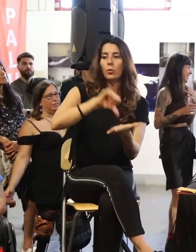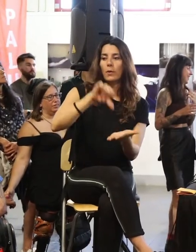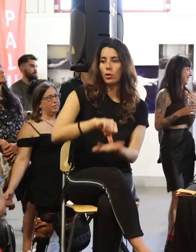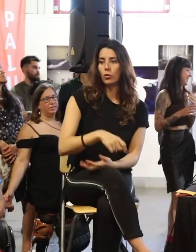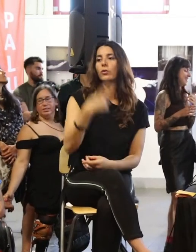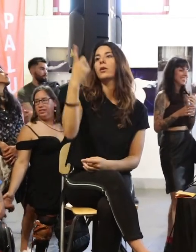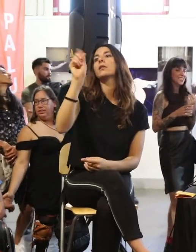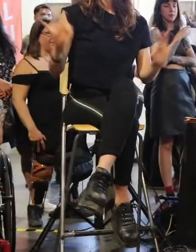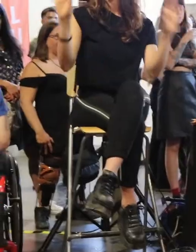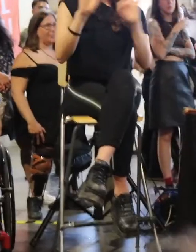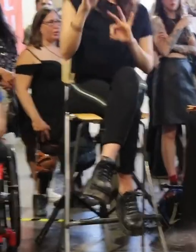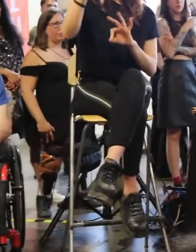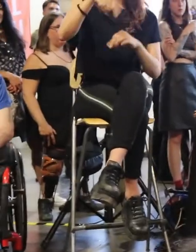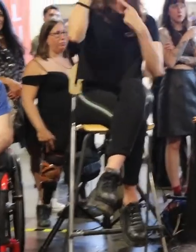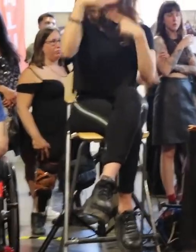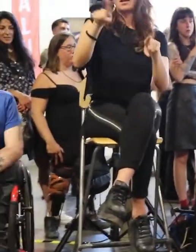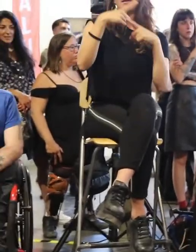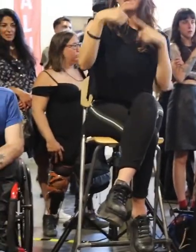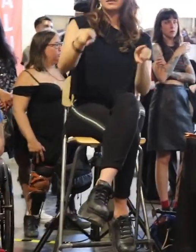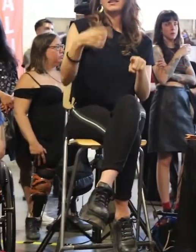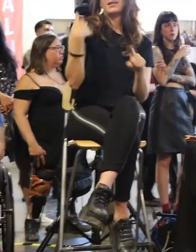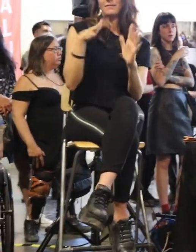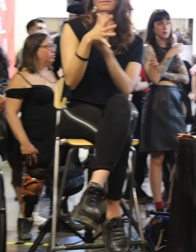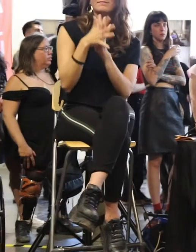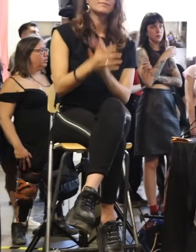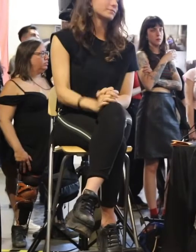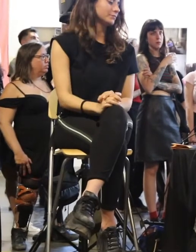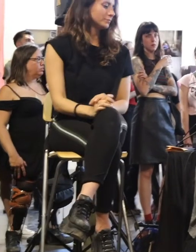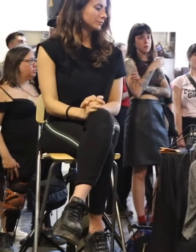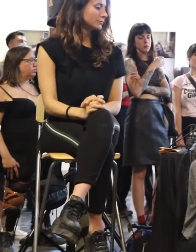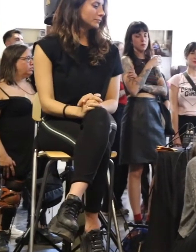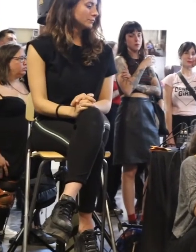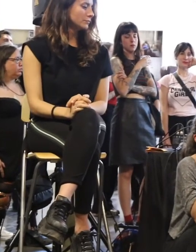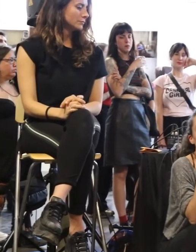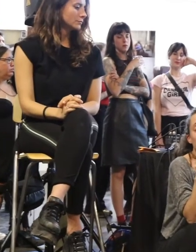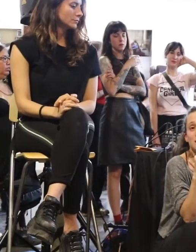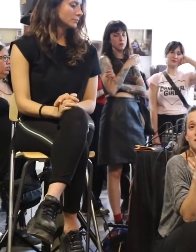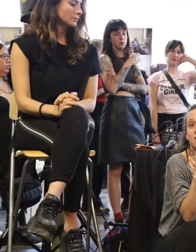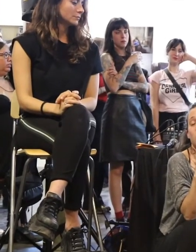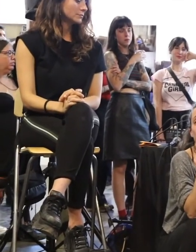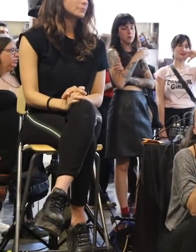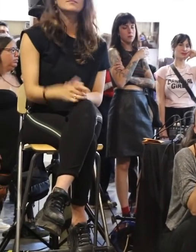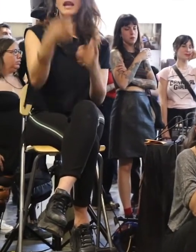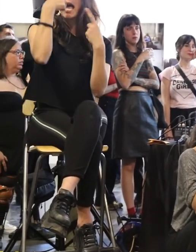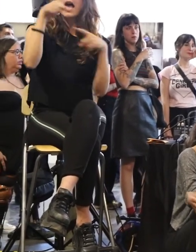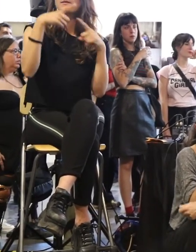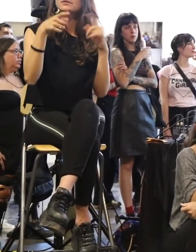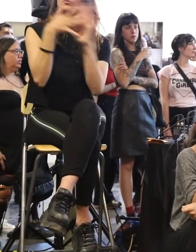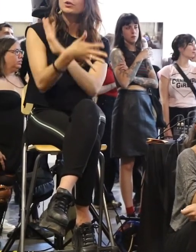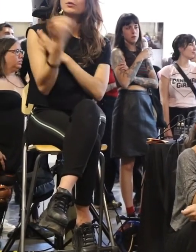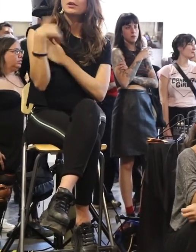expo. Como ya se dijo, estamos celebrando 25 años